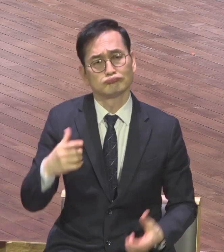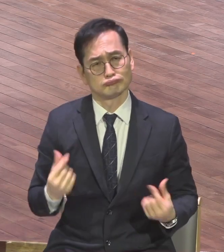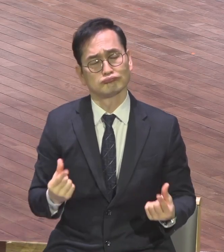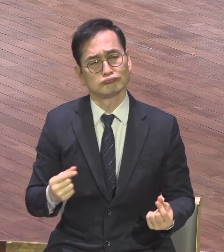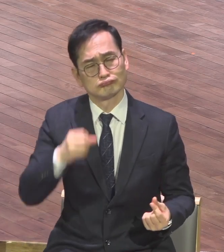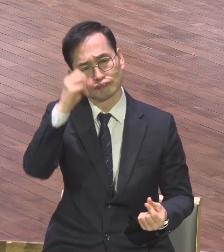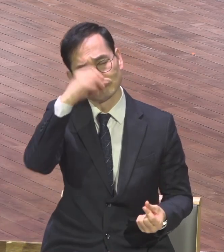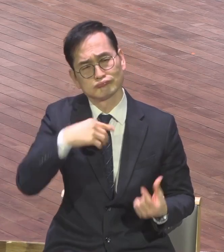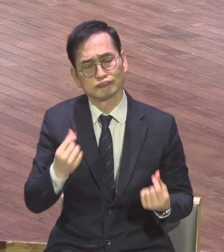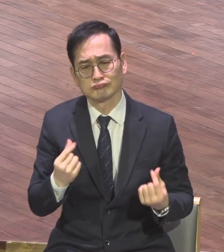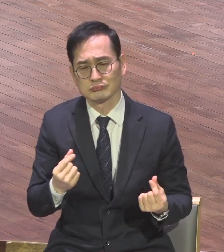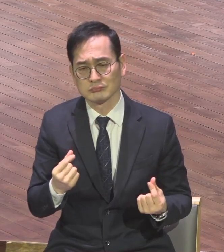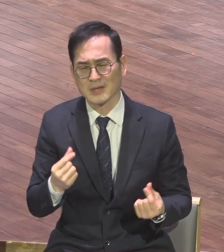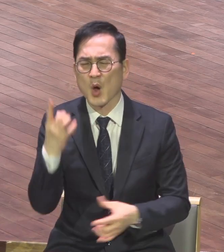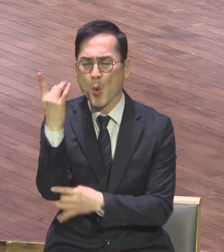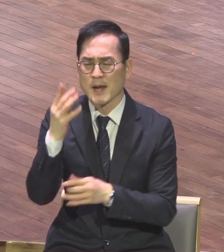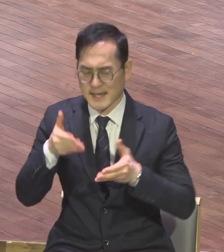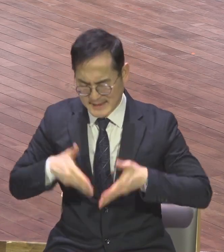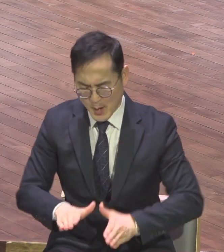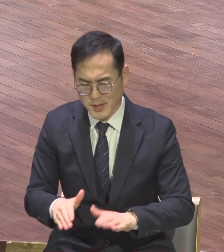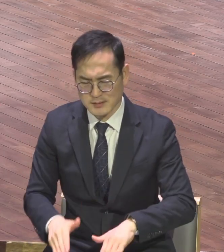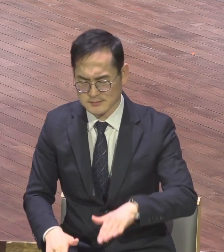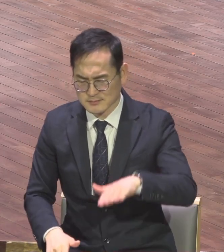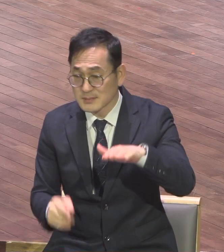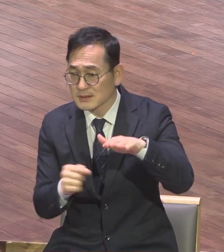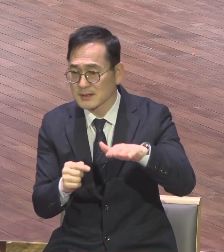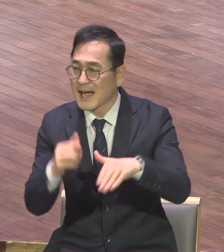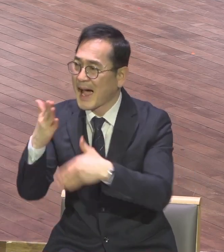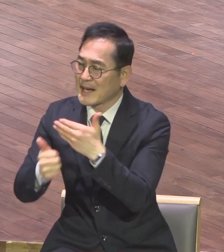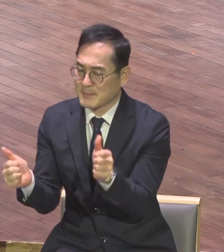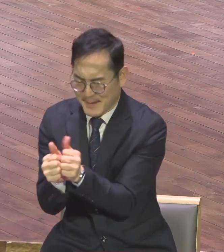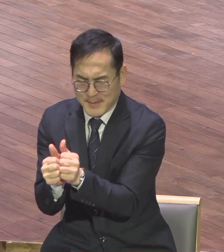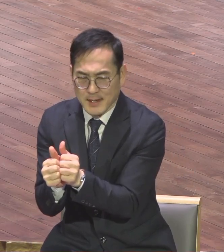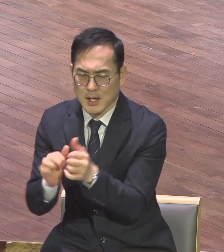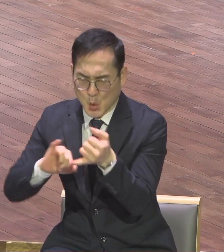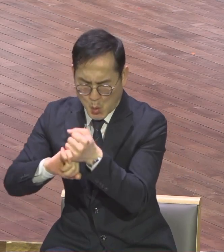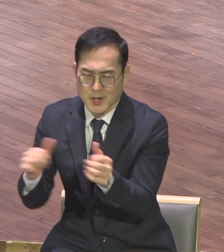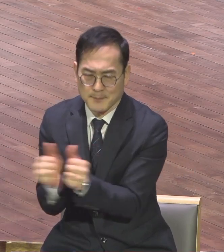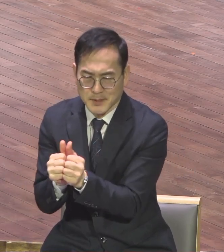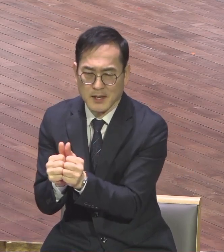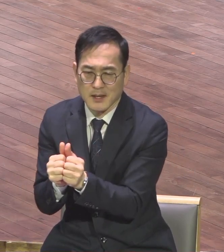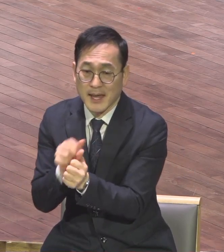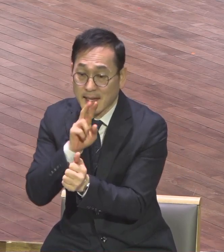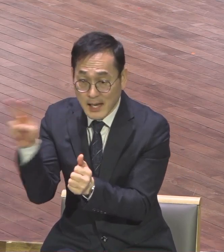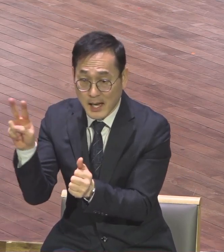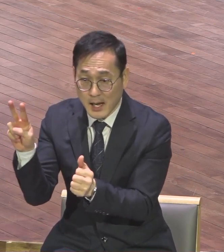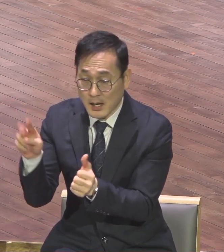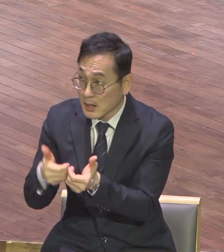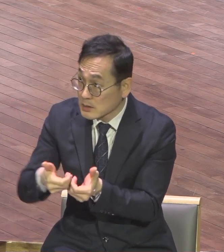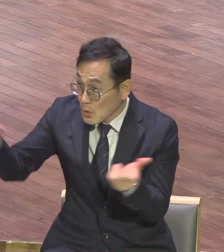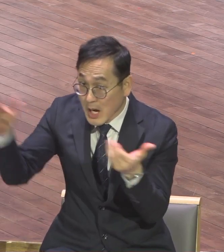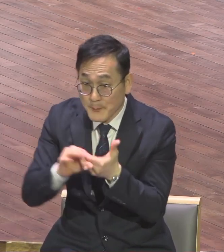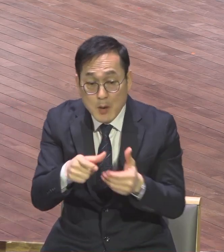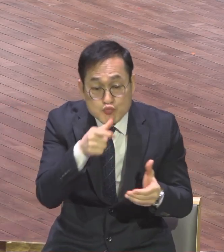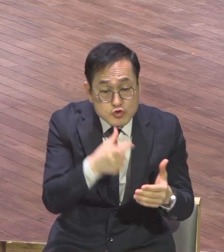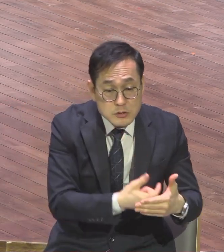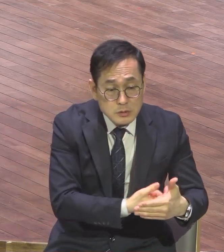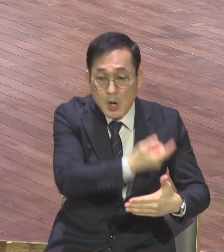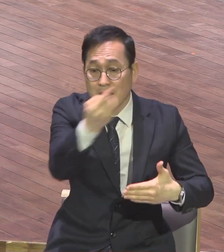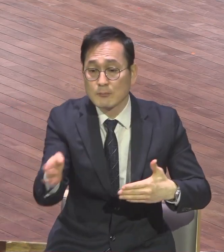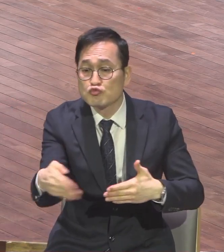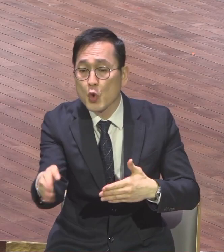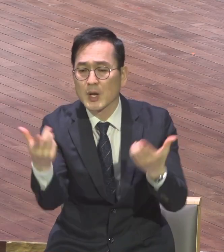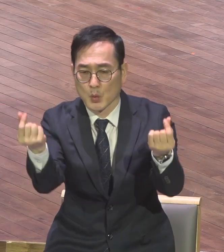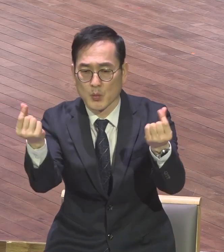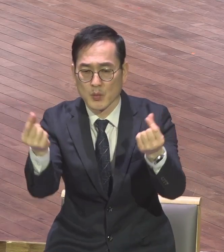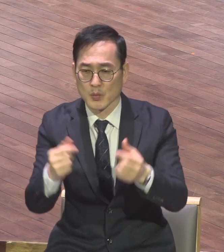원래 하나님과 함께 살도록 창조된 인간이 하나님을 떠난 모든 것을 잃어버린 채 계속 살아가면 문제는 계속 오게 되어